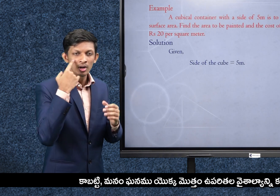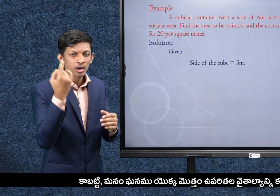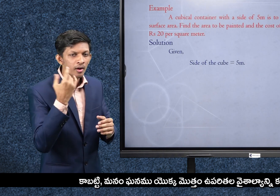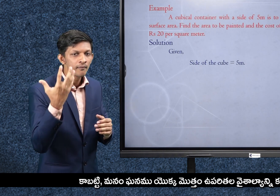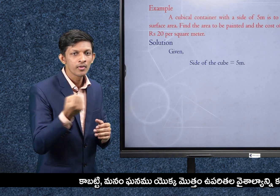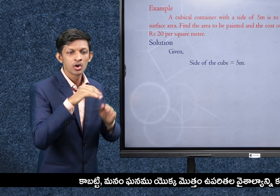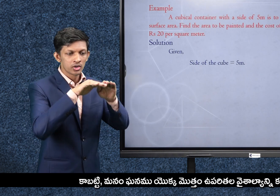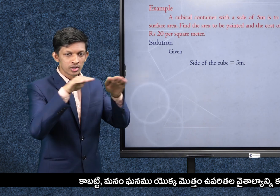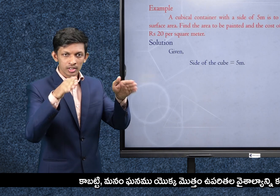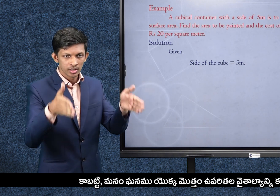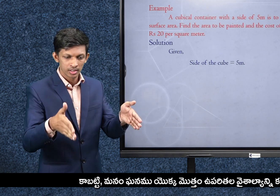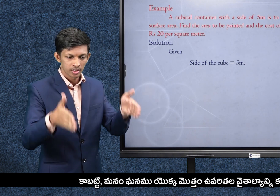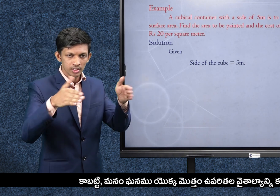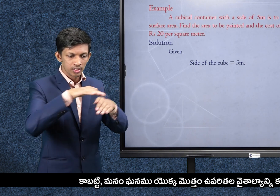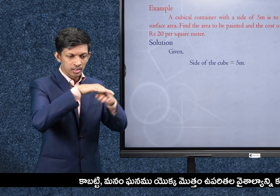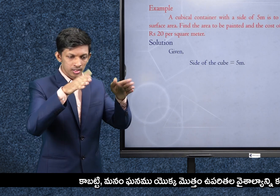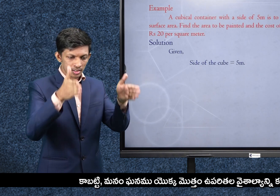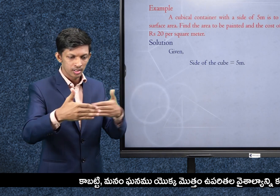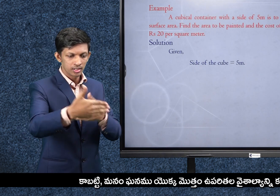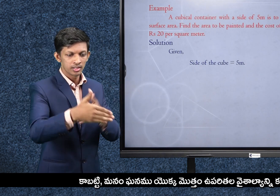యొక్క మొత్తం ఉపరితల వైశాల్యాన్ని కనుక్కుంటాం.